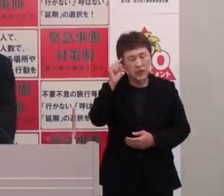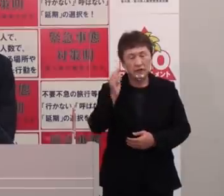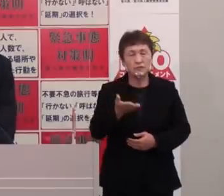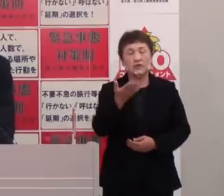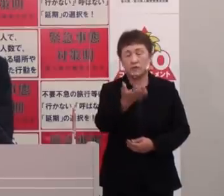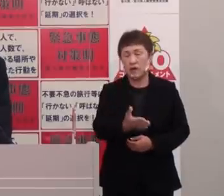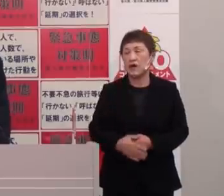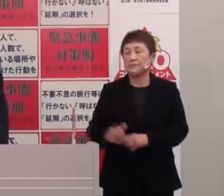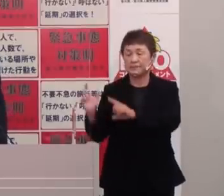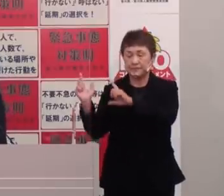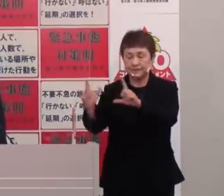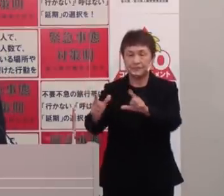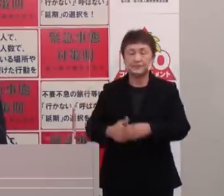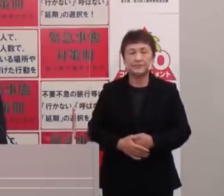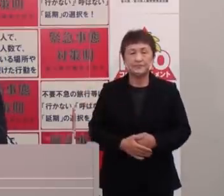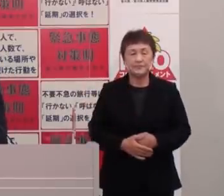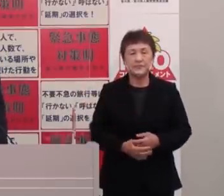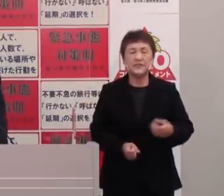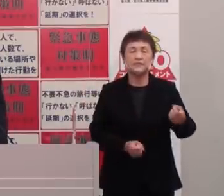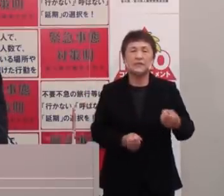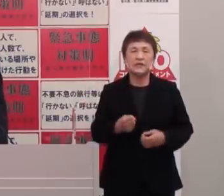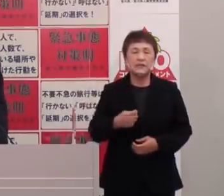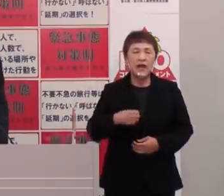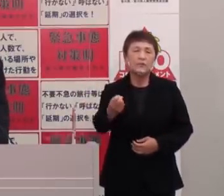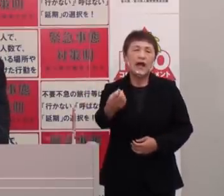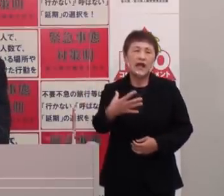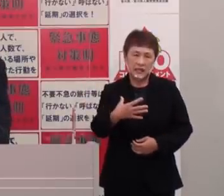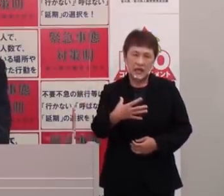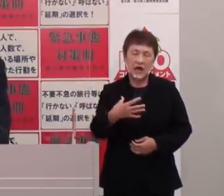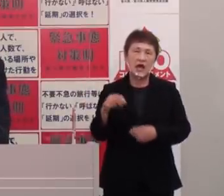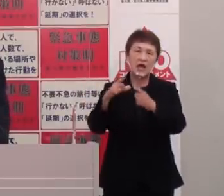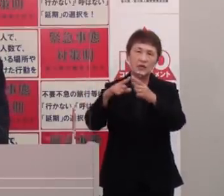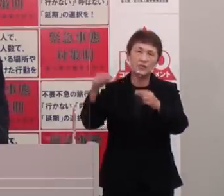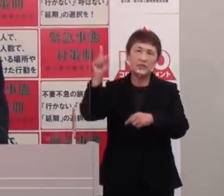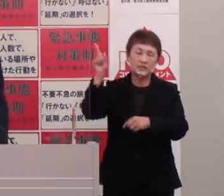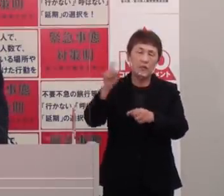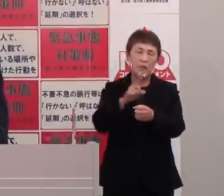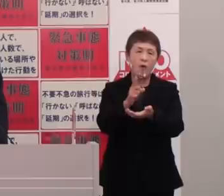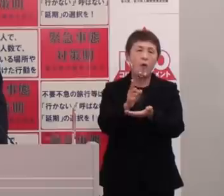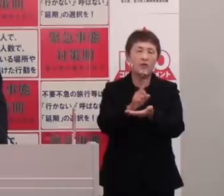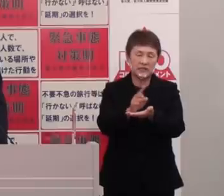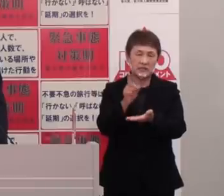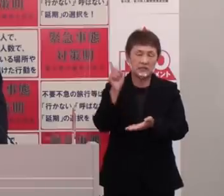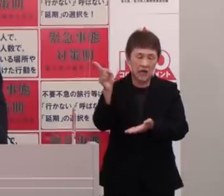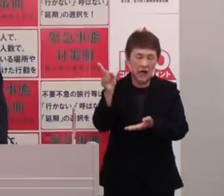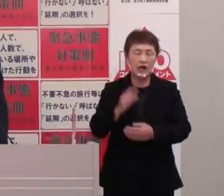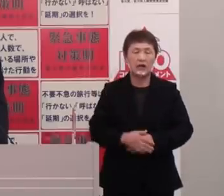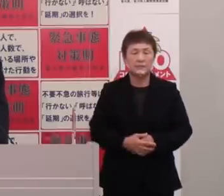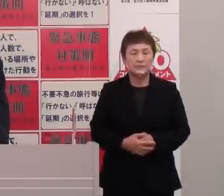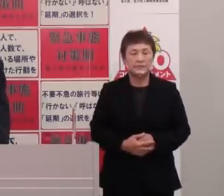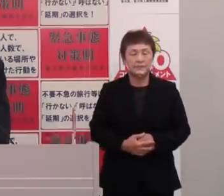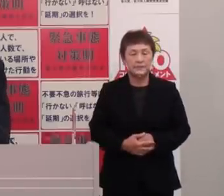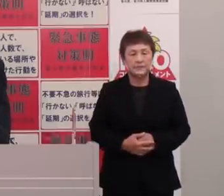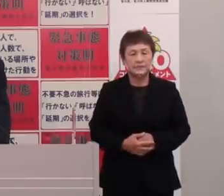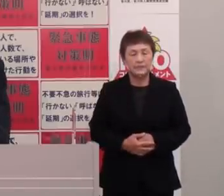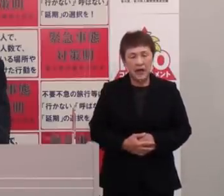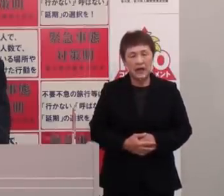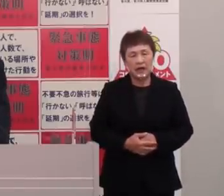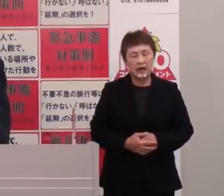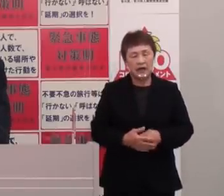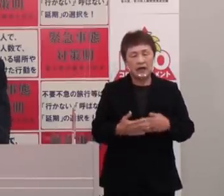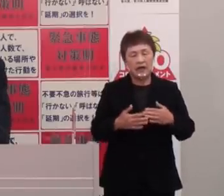か。 ご指摘はですね、国の方針がそういう方針ということ